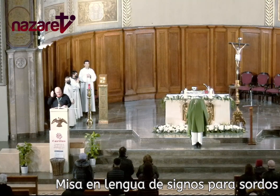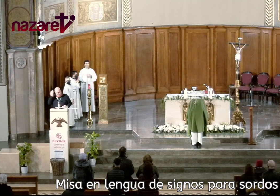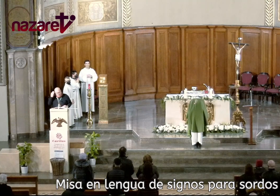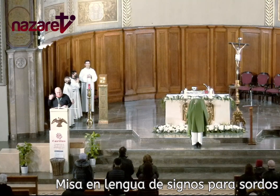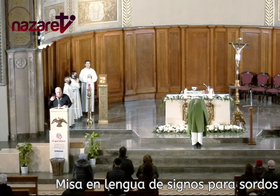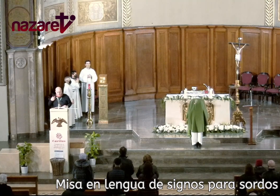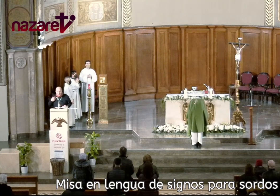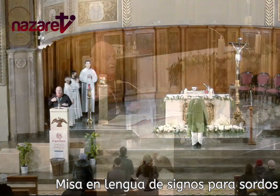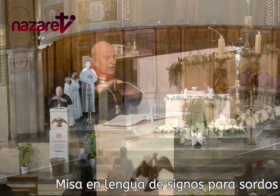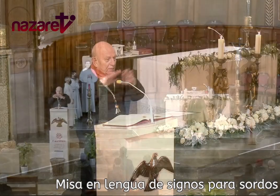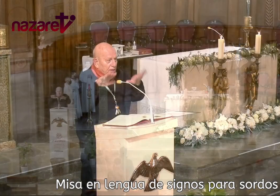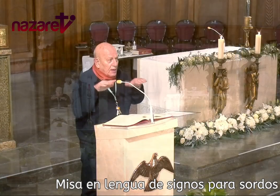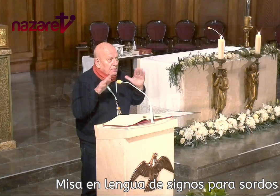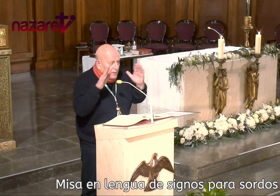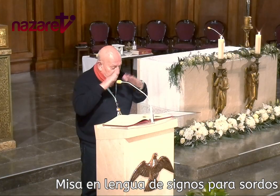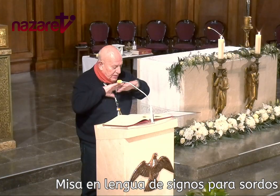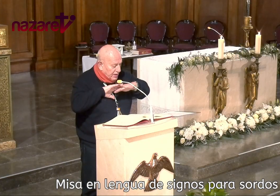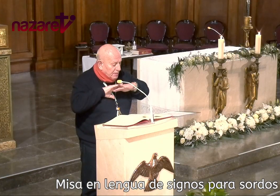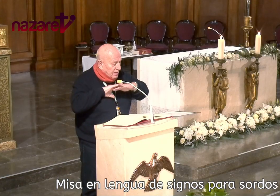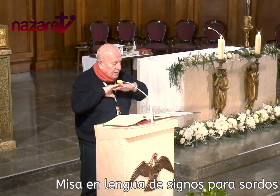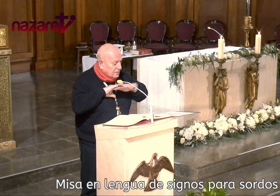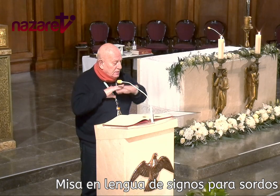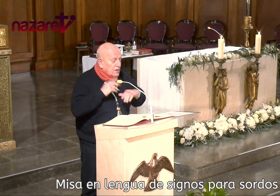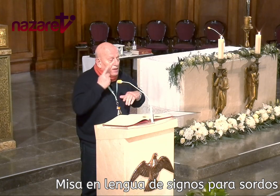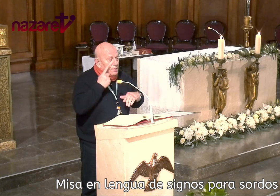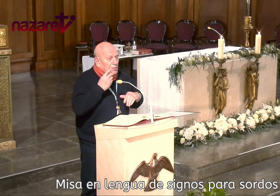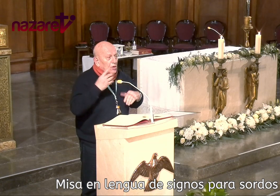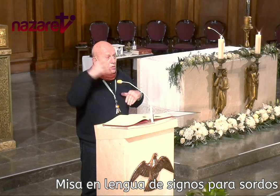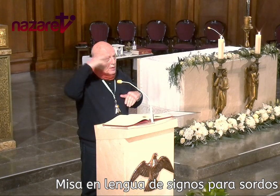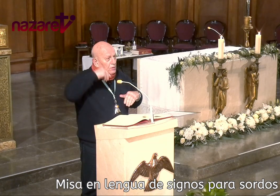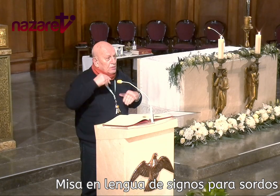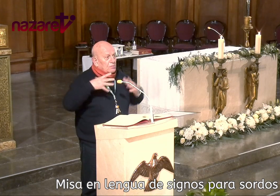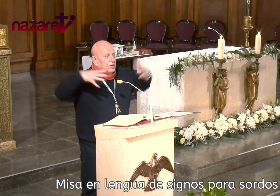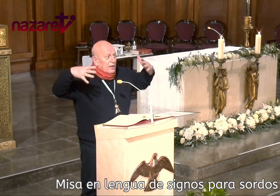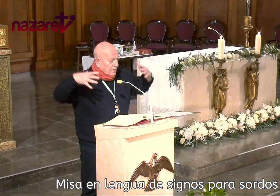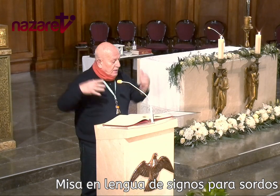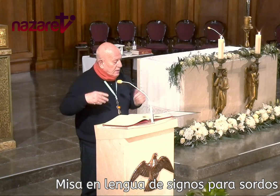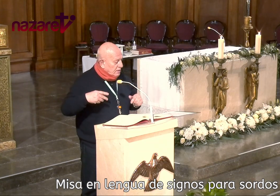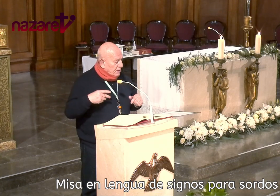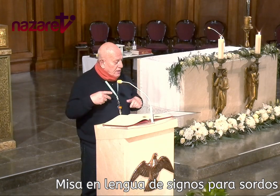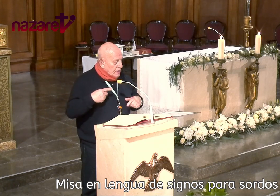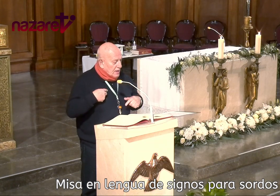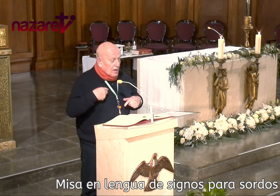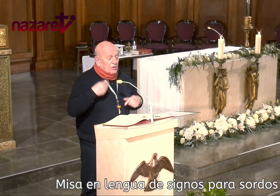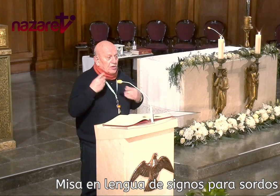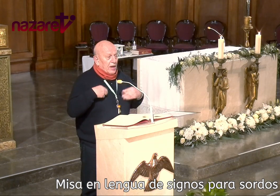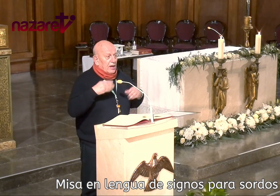el pueblo que habitaba en tinieblas vio a una luz muy grande a los que